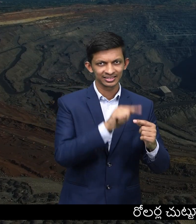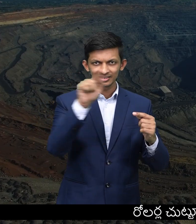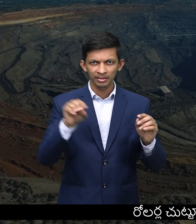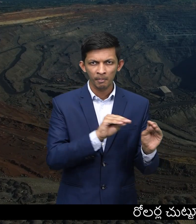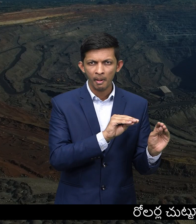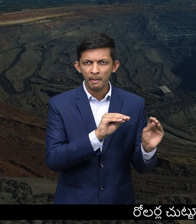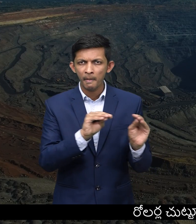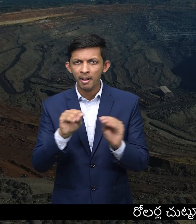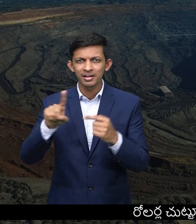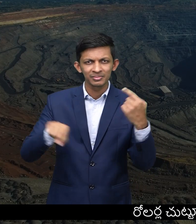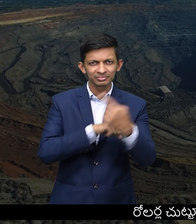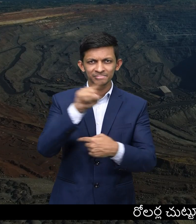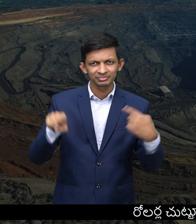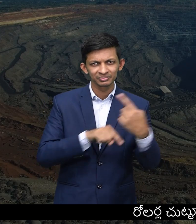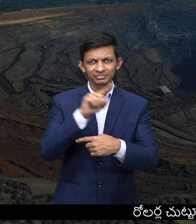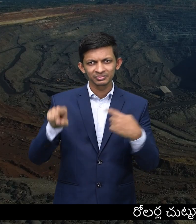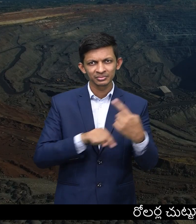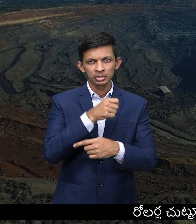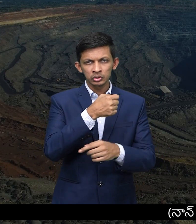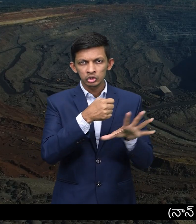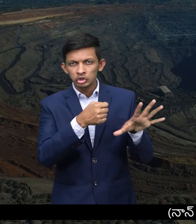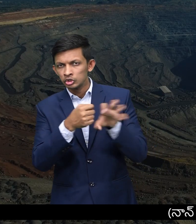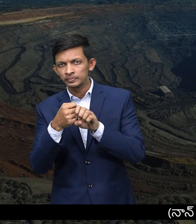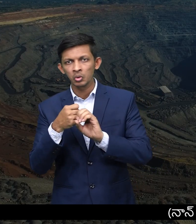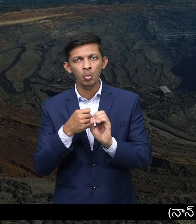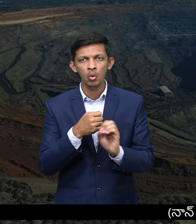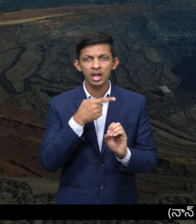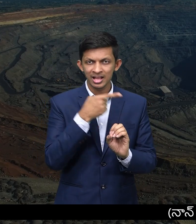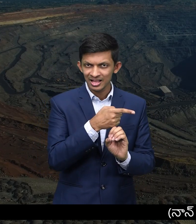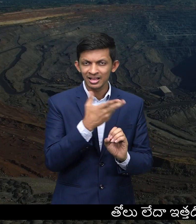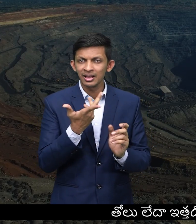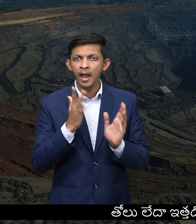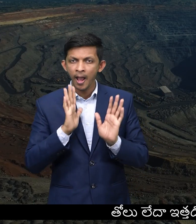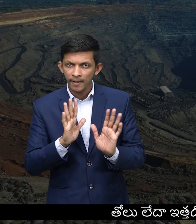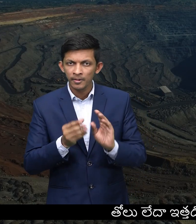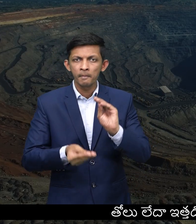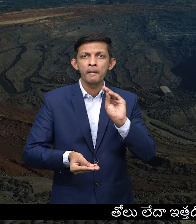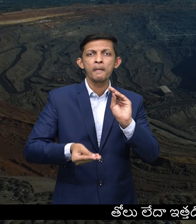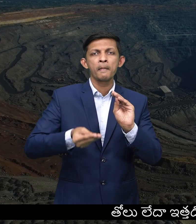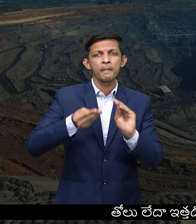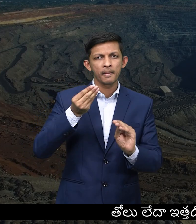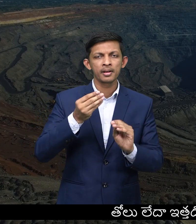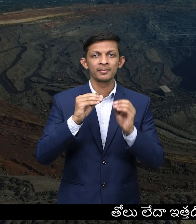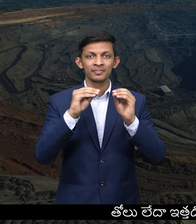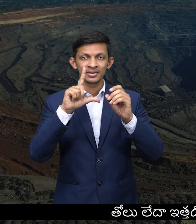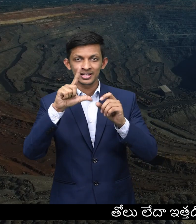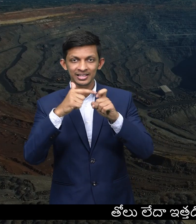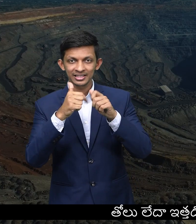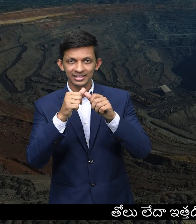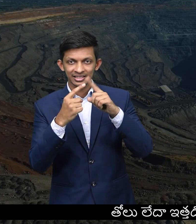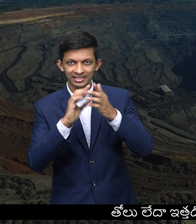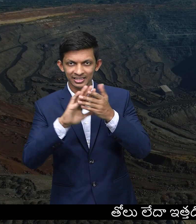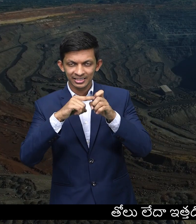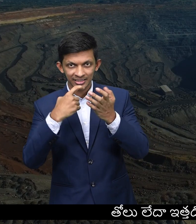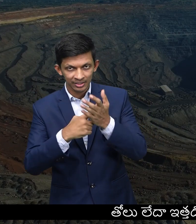రోలర్ల చుట్టూ కదిలే కన్వేయర్ బెల్ట్ నాన్ అయస్కాంతం, తోలు లేదా ఇత్తడితో తయారు చేయబడింది.